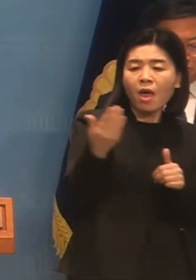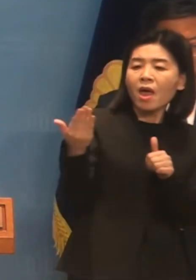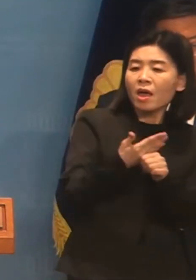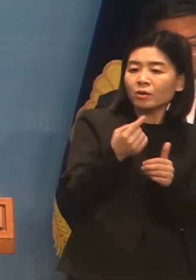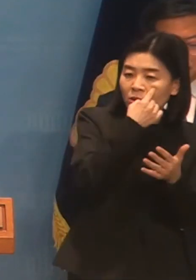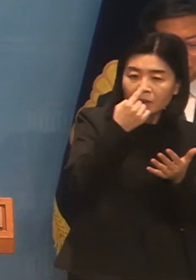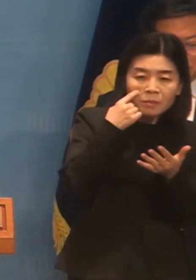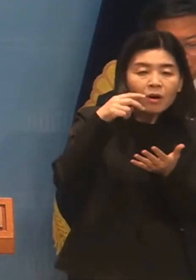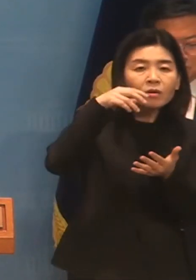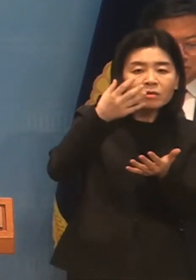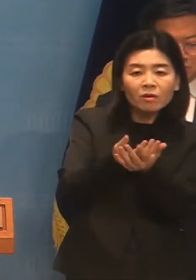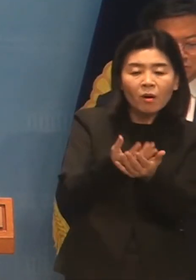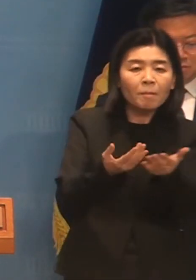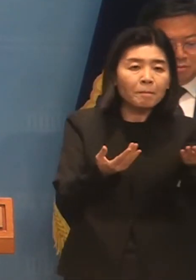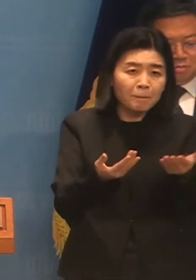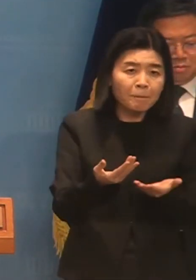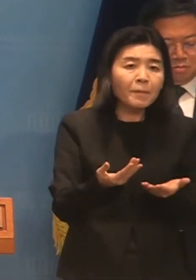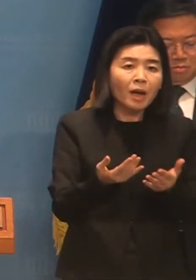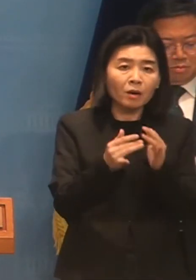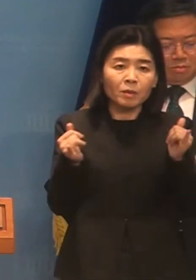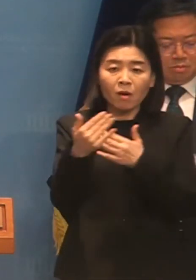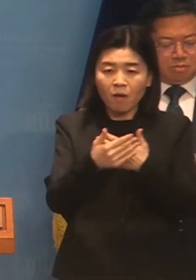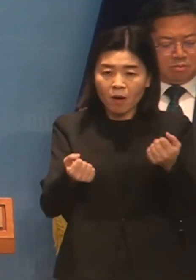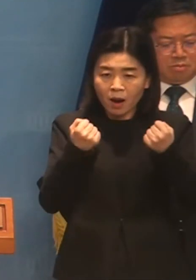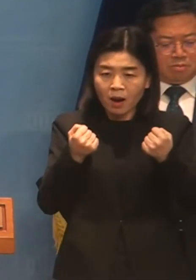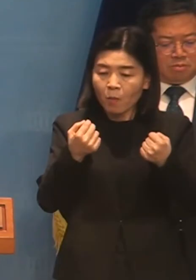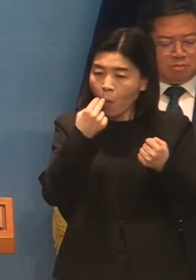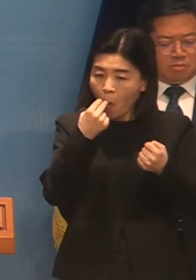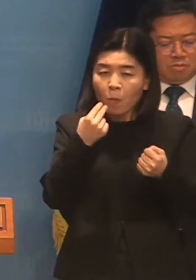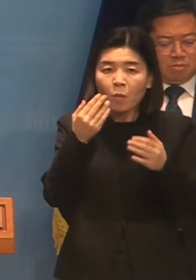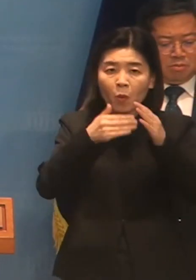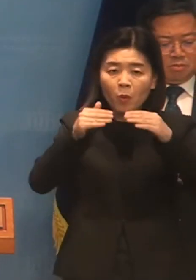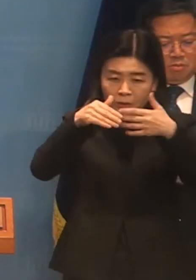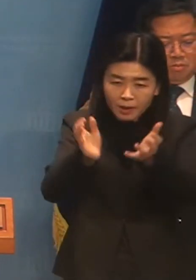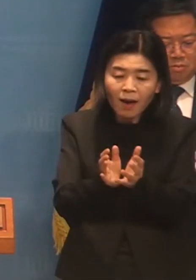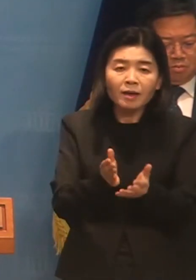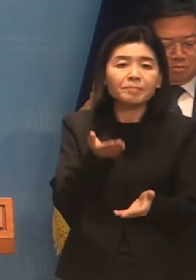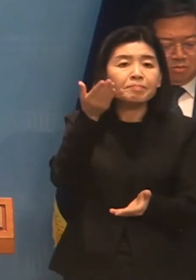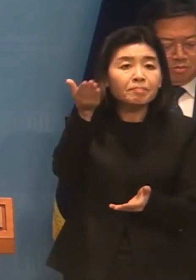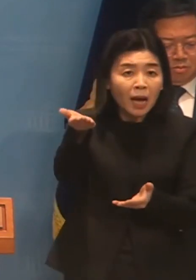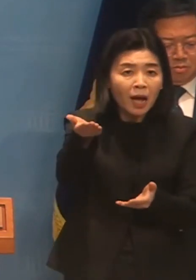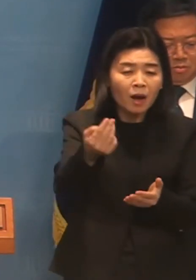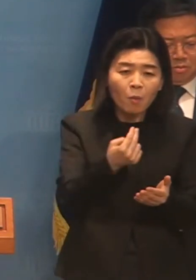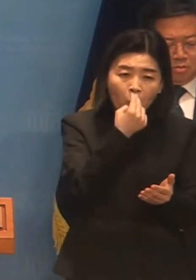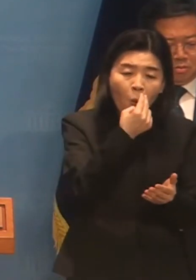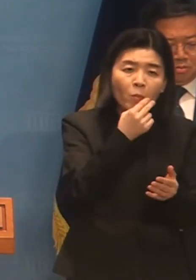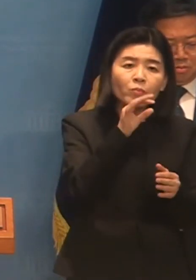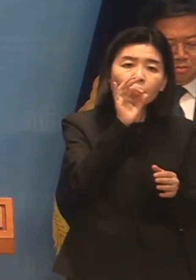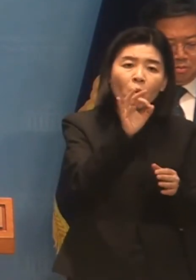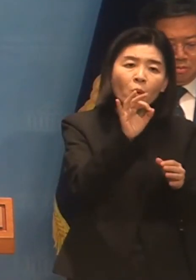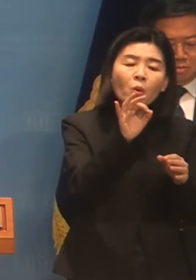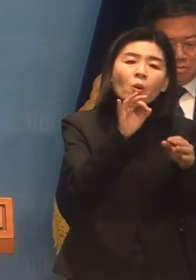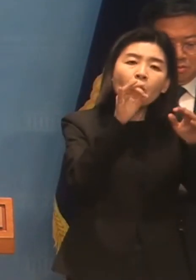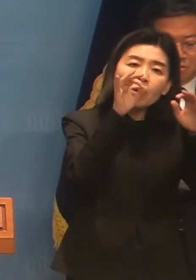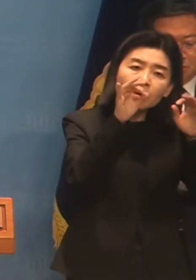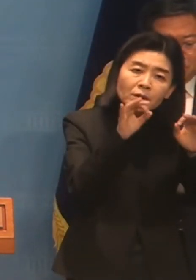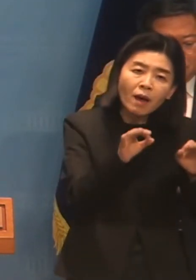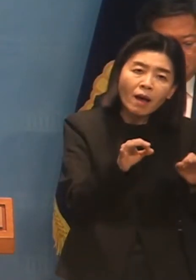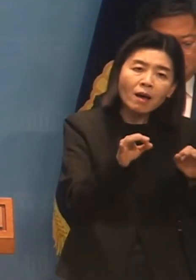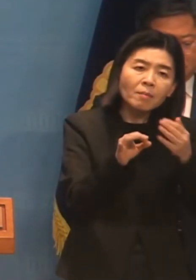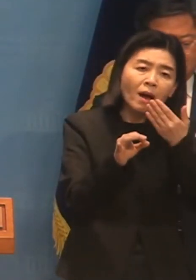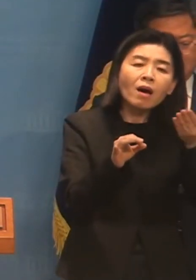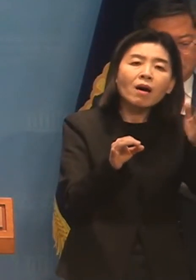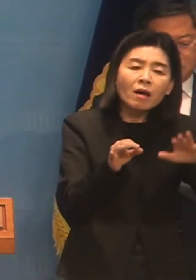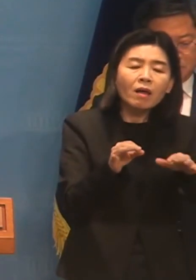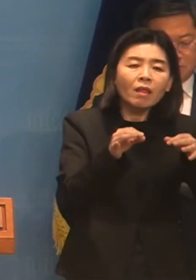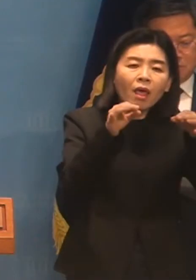증명서를 발급받아 국민건강보험공단에 제출해야 보험료 조정이 가능해지는 번거로움이 반복되고